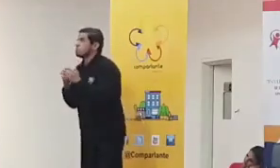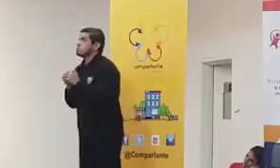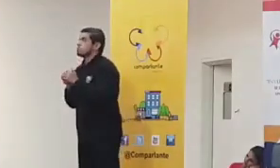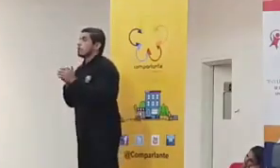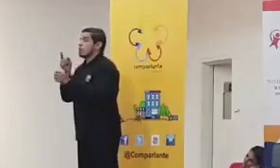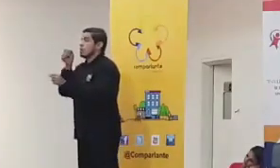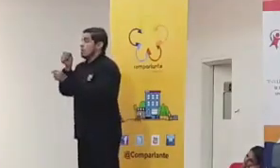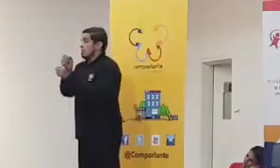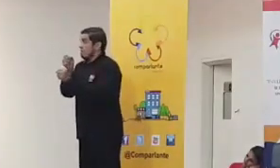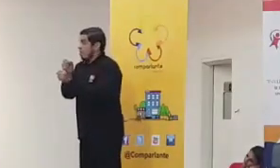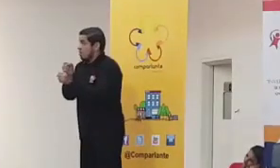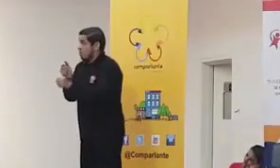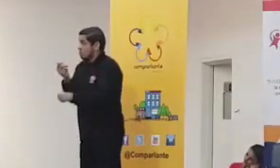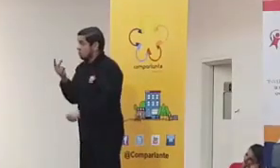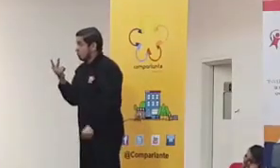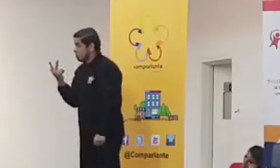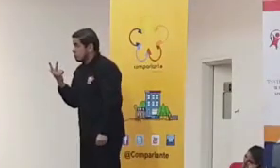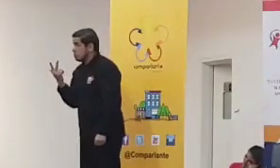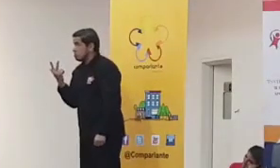sistema laboral.